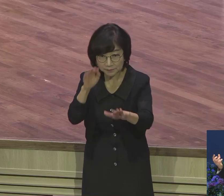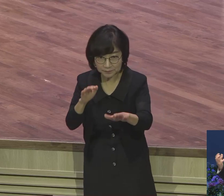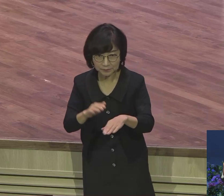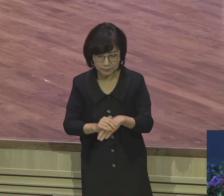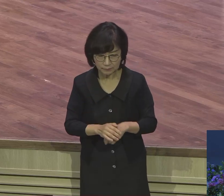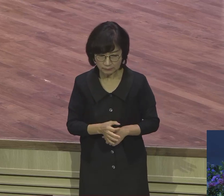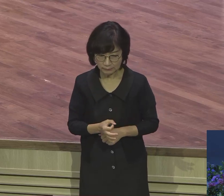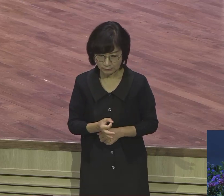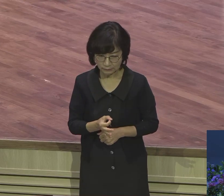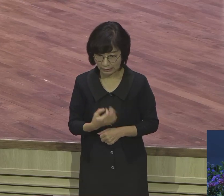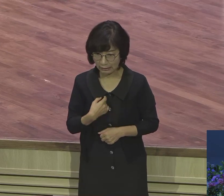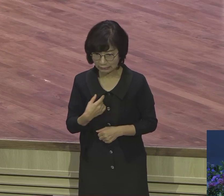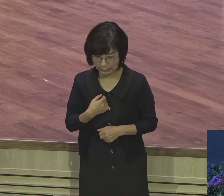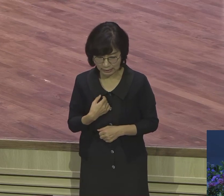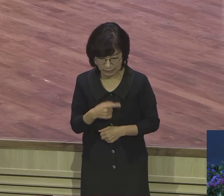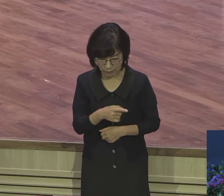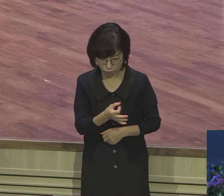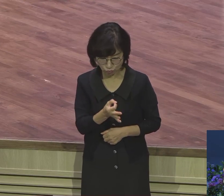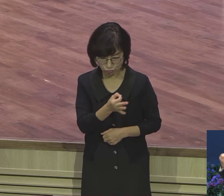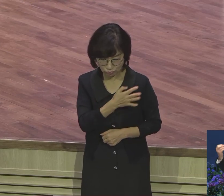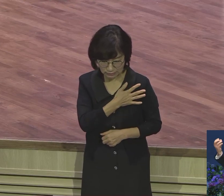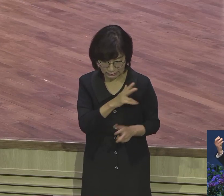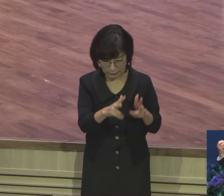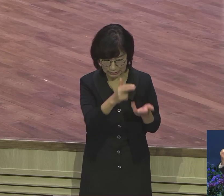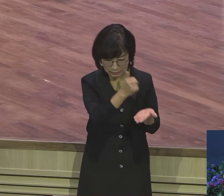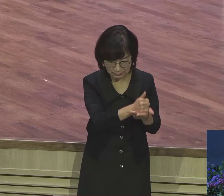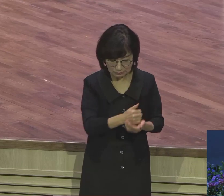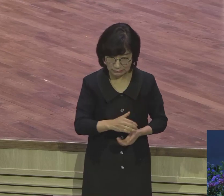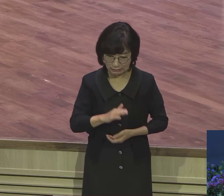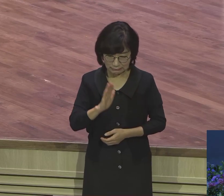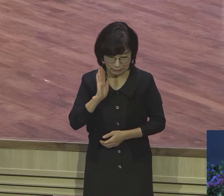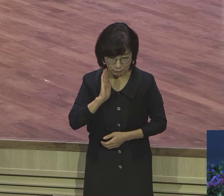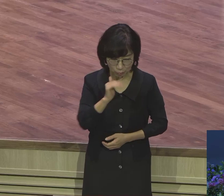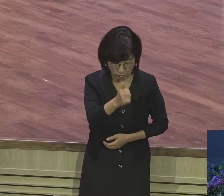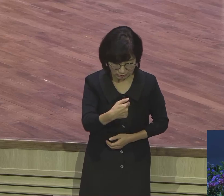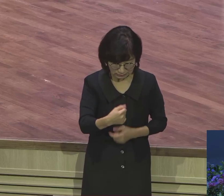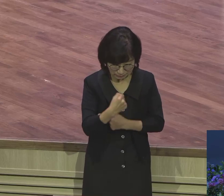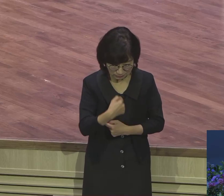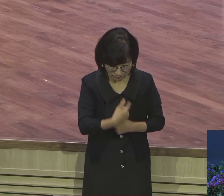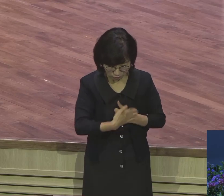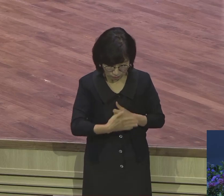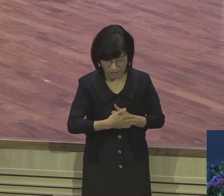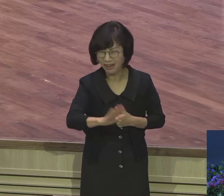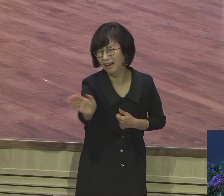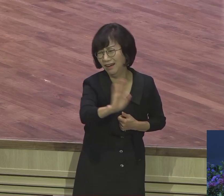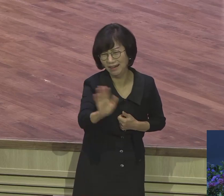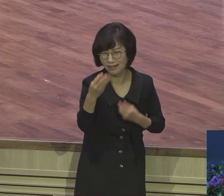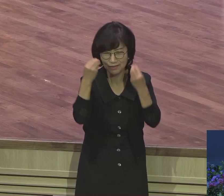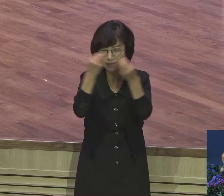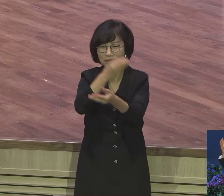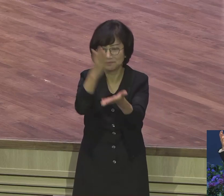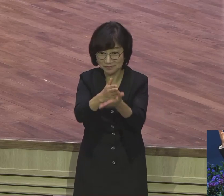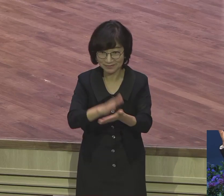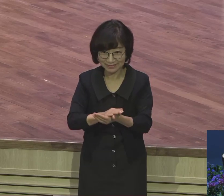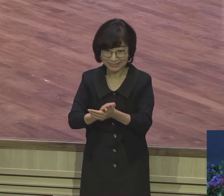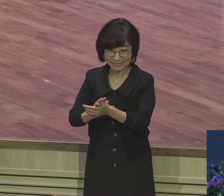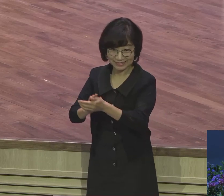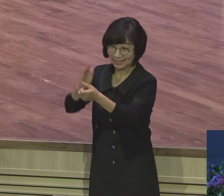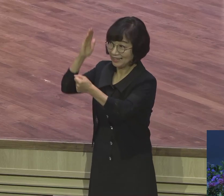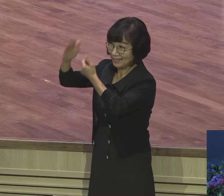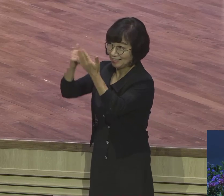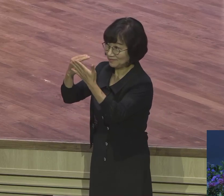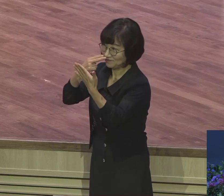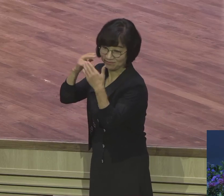사장님 손에 내 삶이 달린 거 착각합니다. 무슨 대통령 손에 내가 달린 거 착각합니다. 천만의 말씀이요. 하나님이